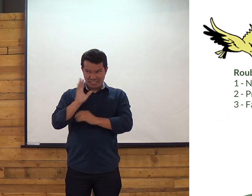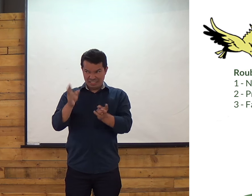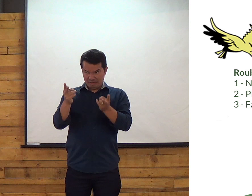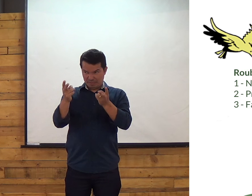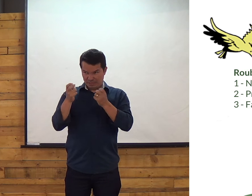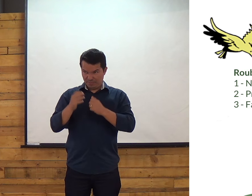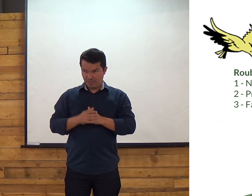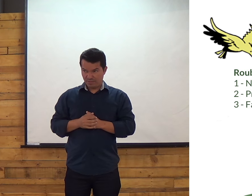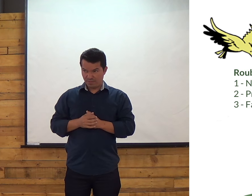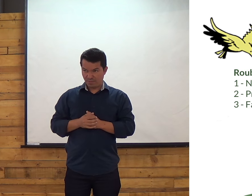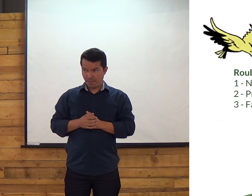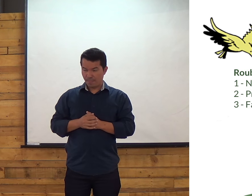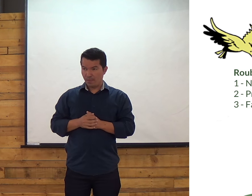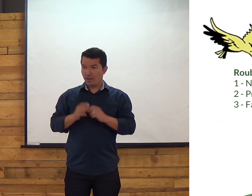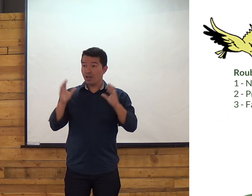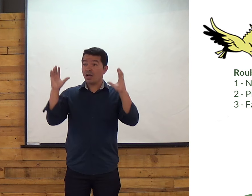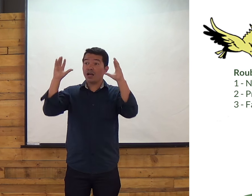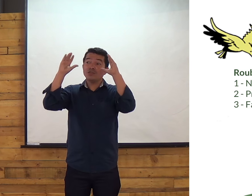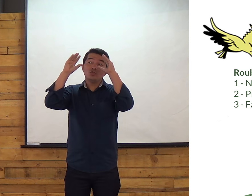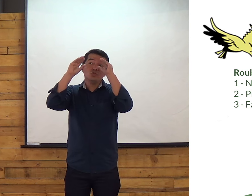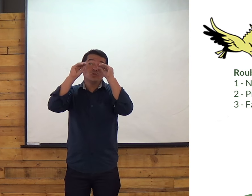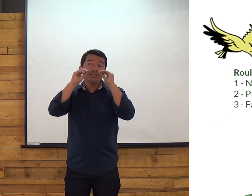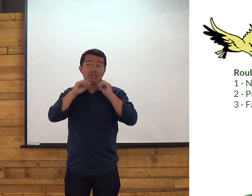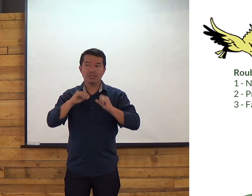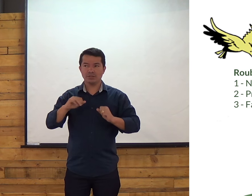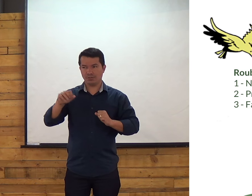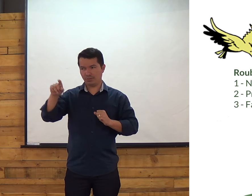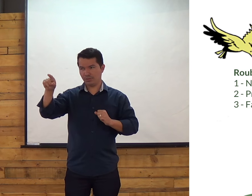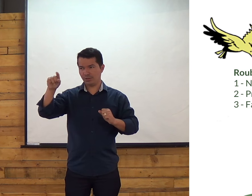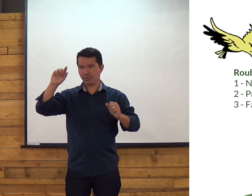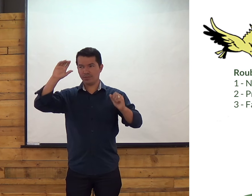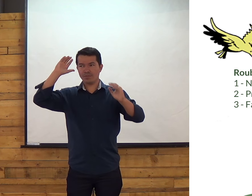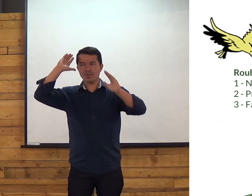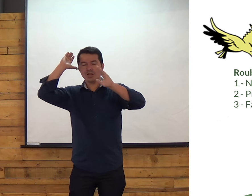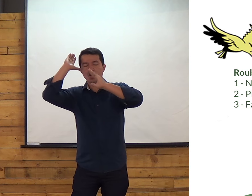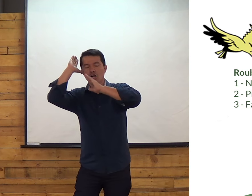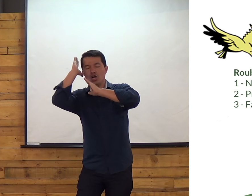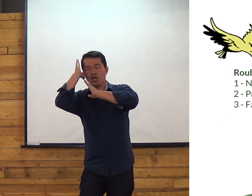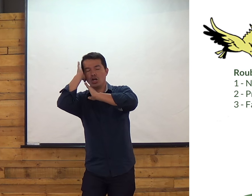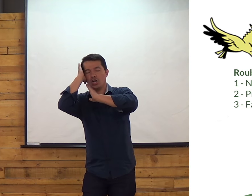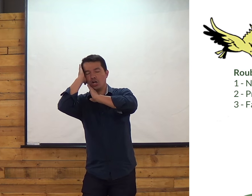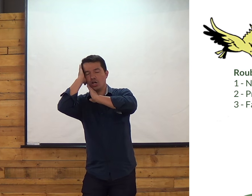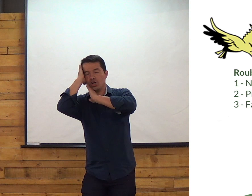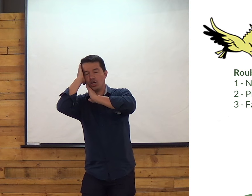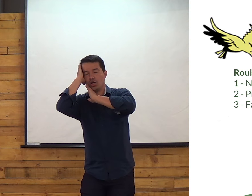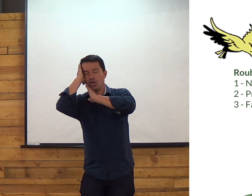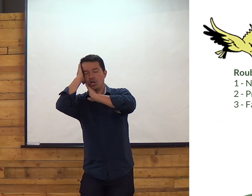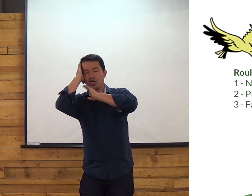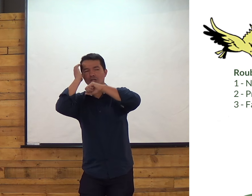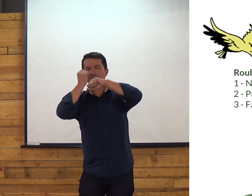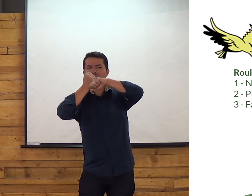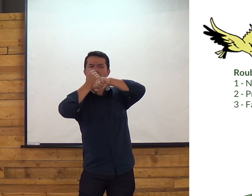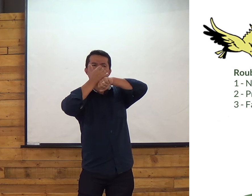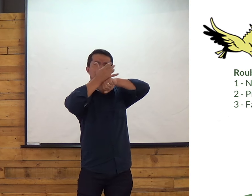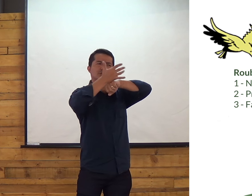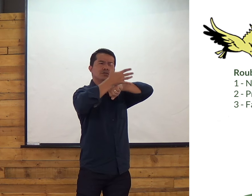percebe? Você tem percebido? À noite, por exemplo, de repente você vai lá